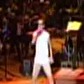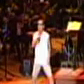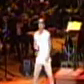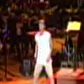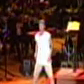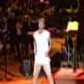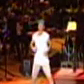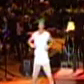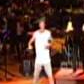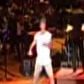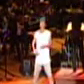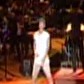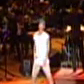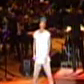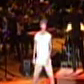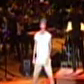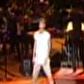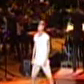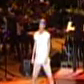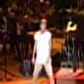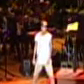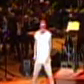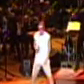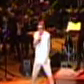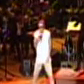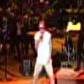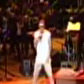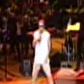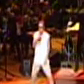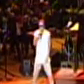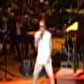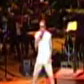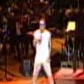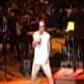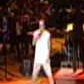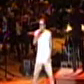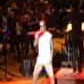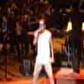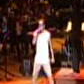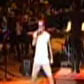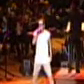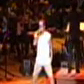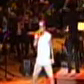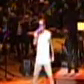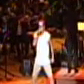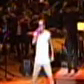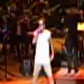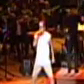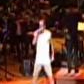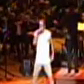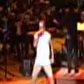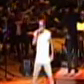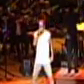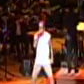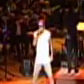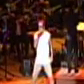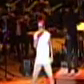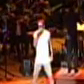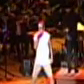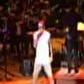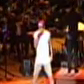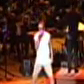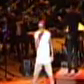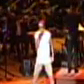demonios. Quieren tu alma, quieren robos, quieren esclavos, nos alza la voz. Quieren la guerra, quieren poder, quieren miseria, nos quieren poder. Los que no saben,